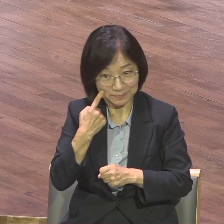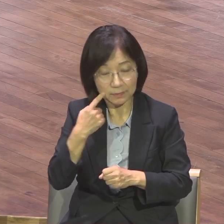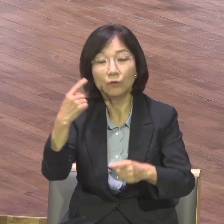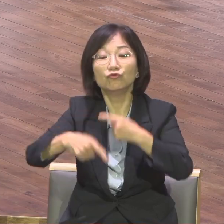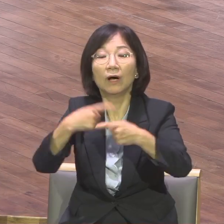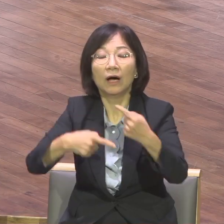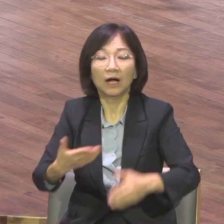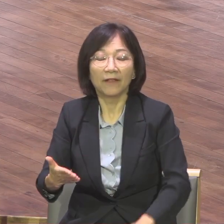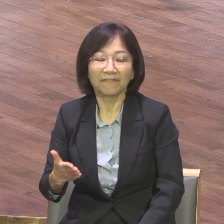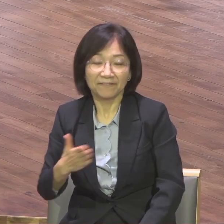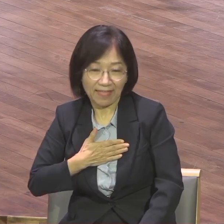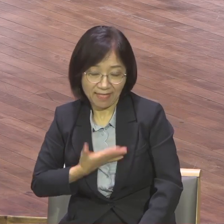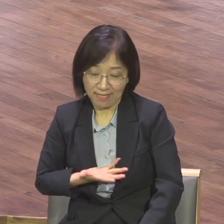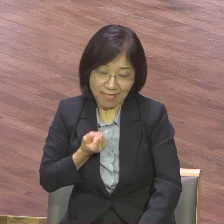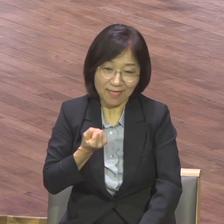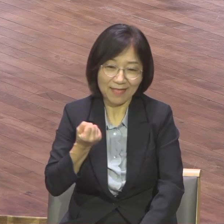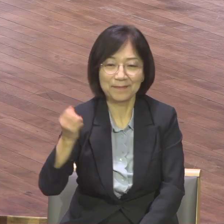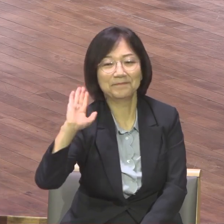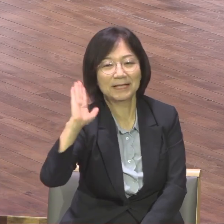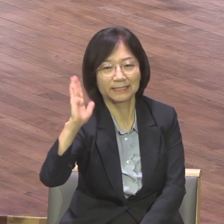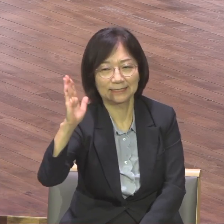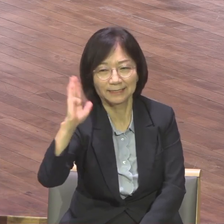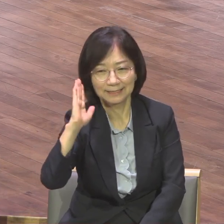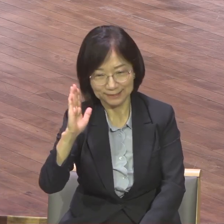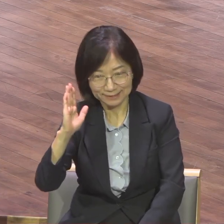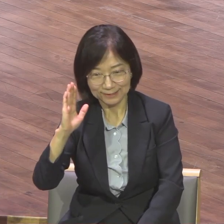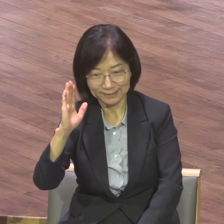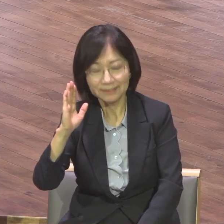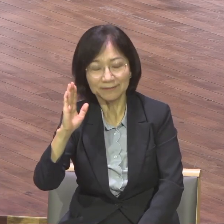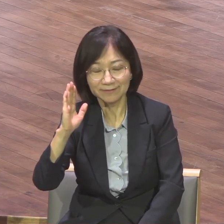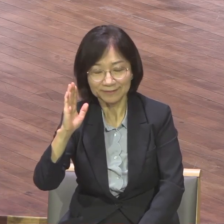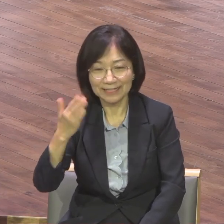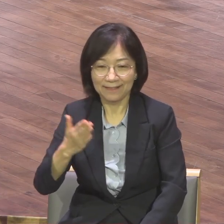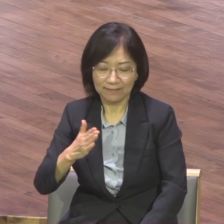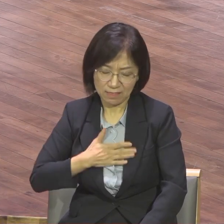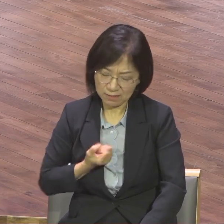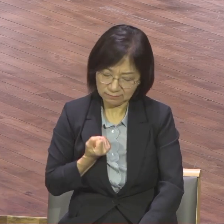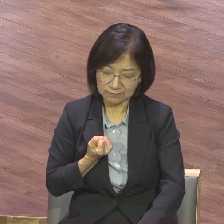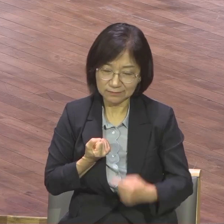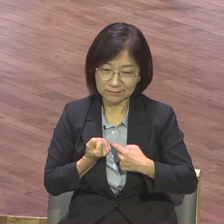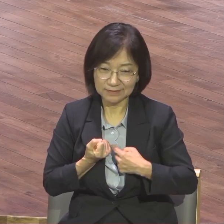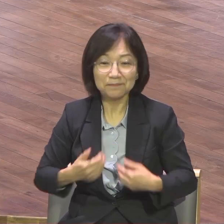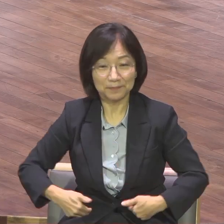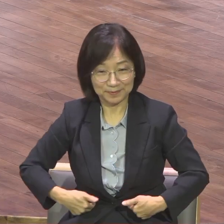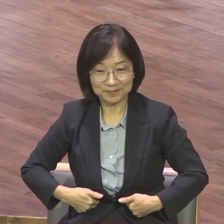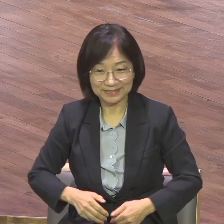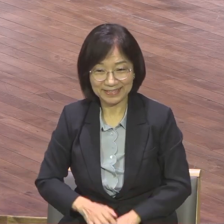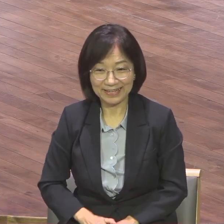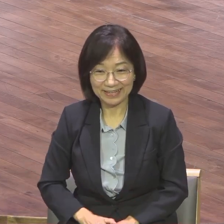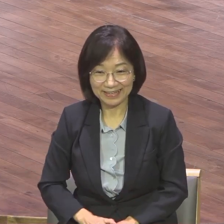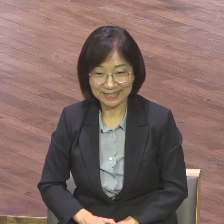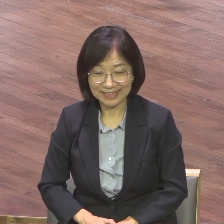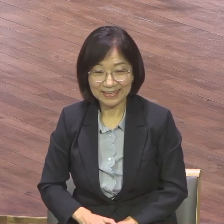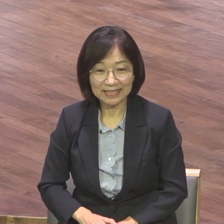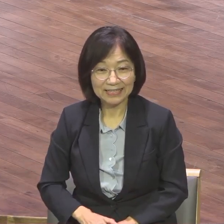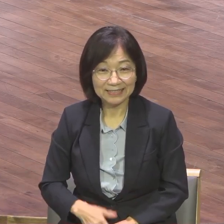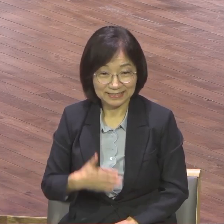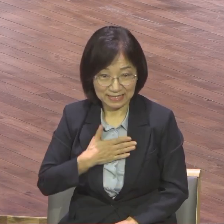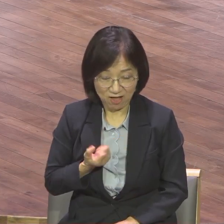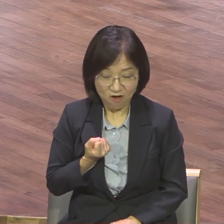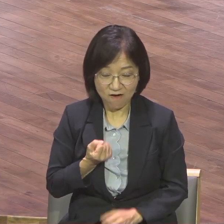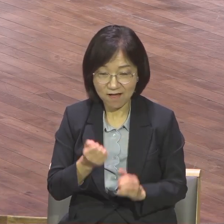메시지. 나의 메시지. 나의 메시지야 돼요. 나의 메시지. 요 황제하는 시간 가져보세요.